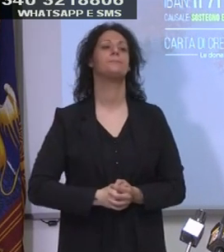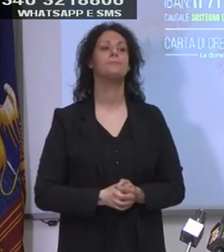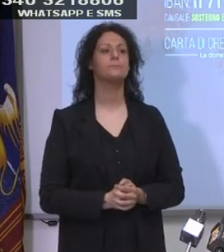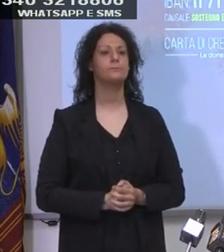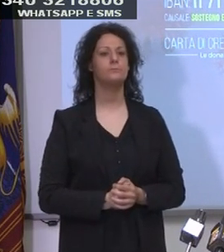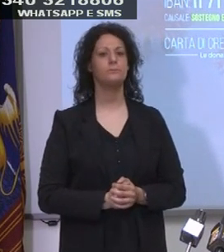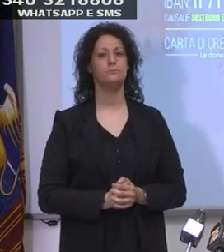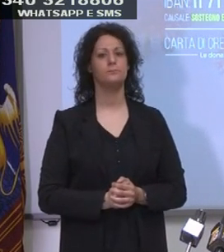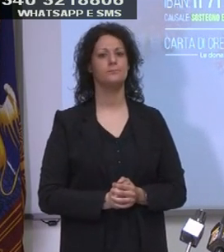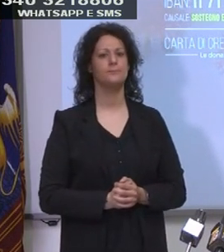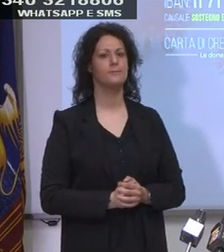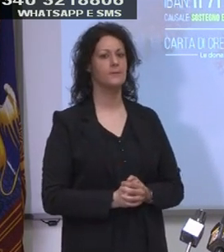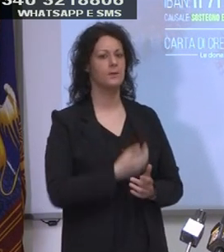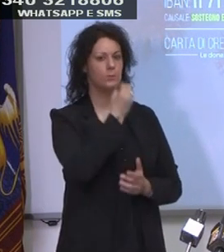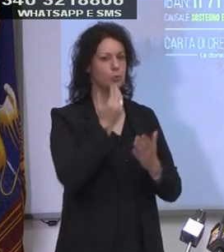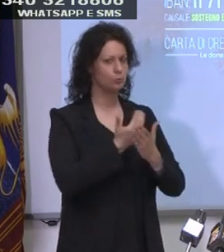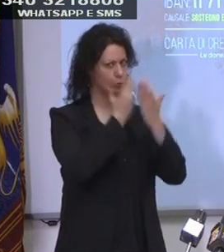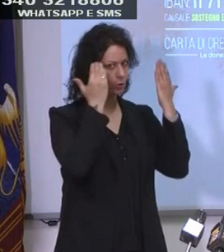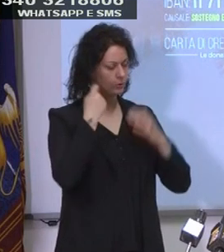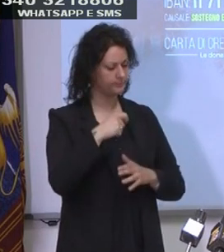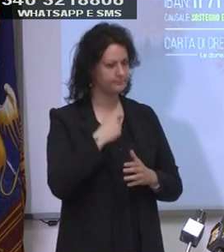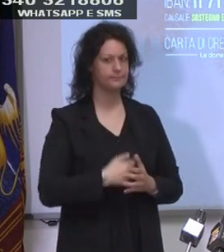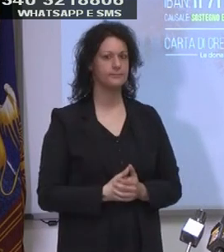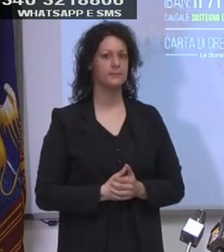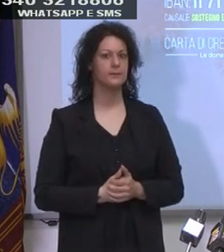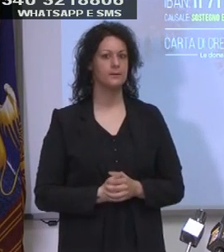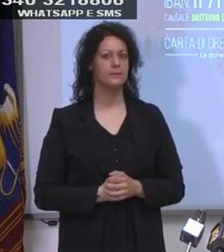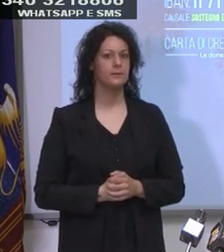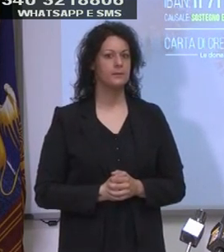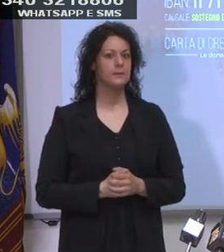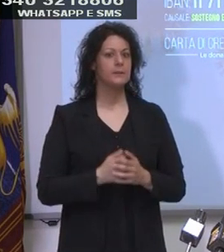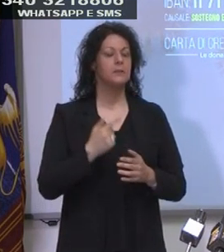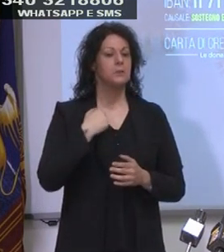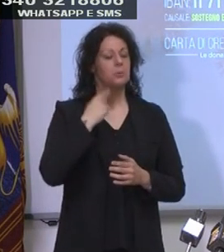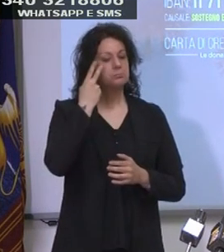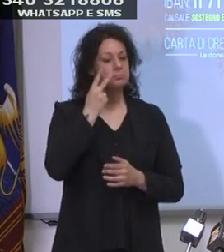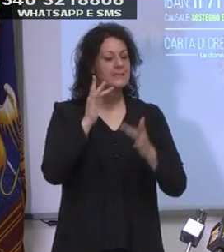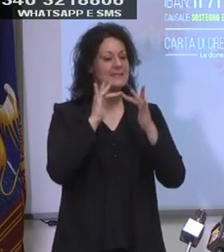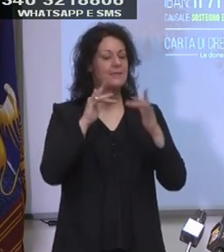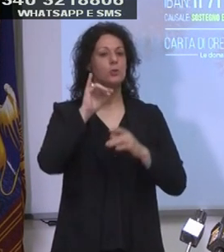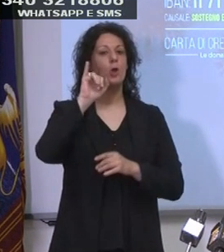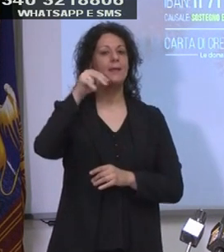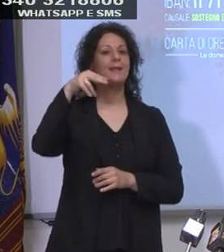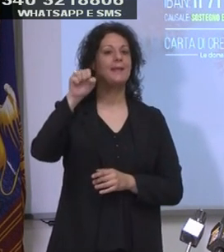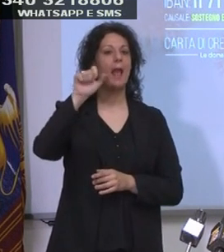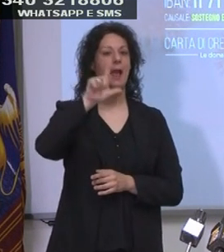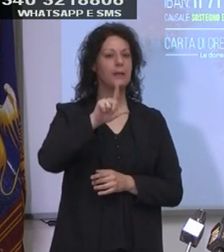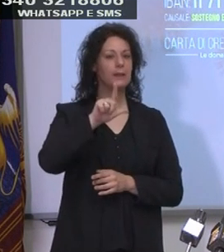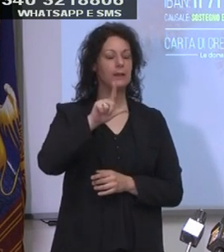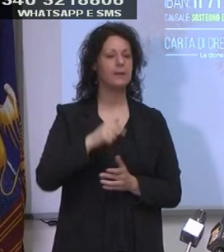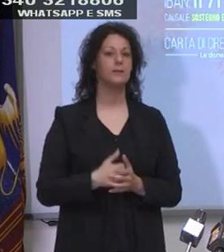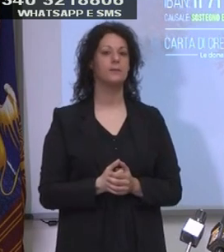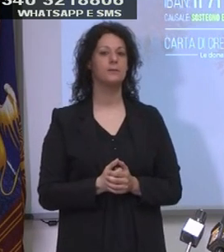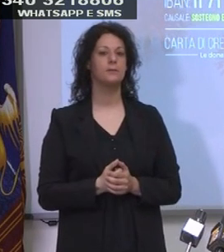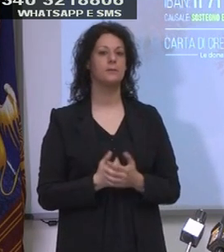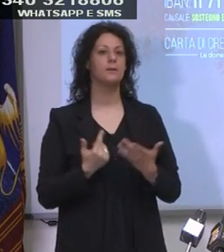Emiliano. Presidente, buongiorno. Ciao. Leggendo un pochino all'interno del sito proprio di INAIL, le dichiarazioni del Presidente, parte proprio dicendo